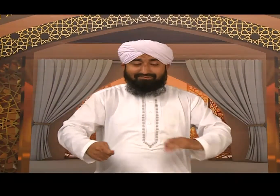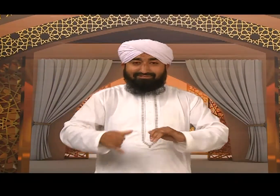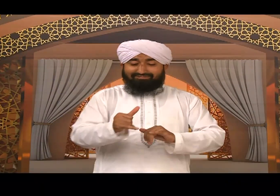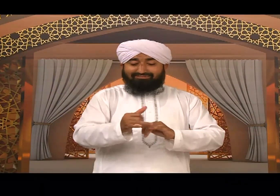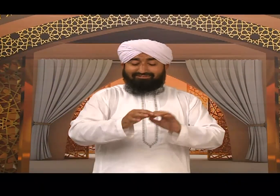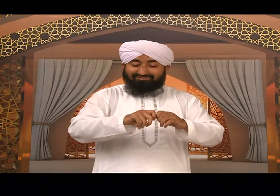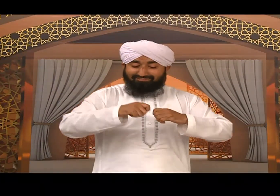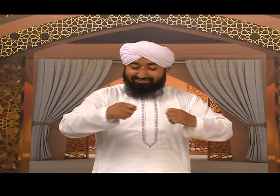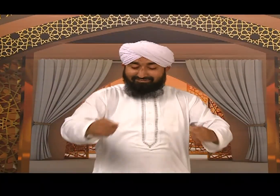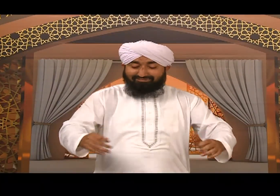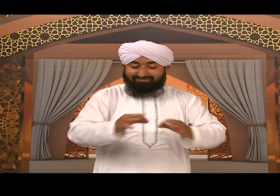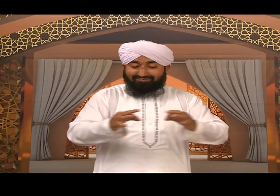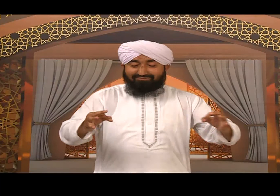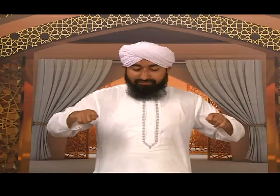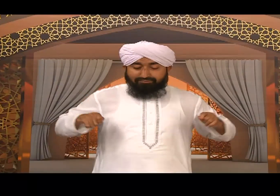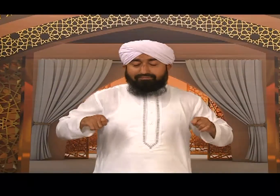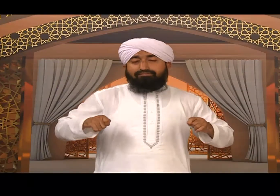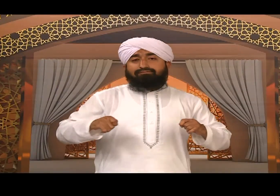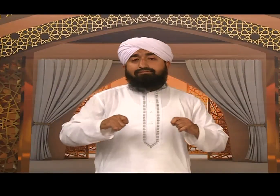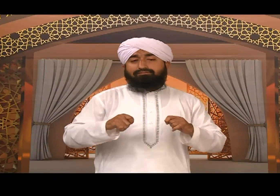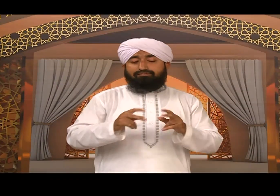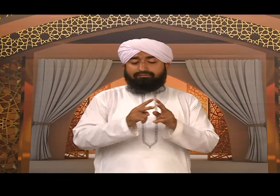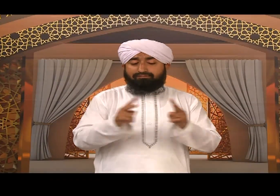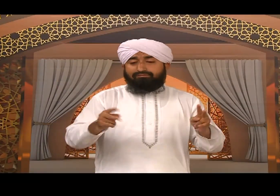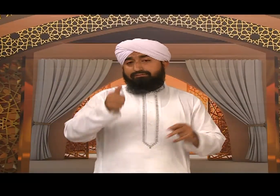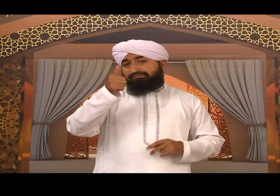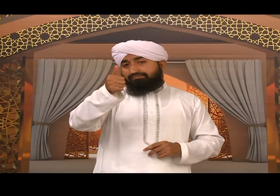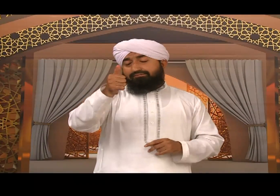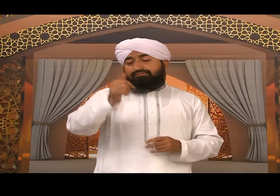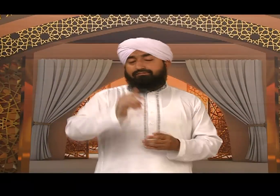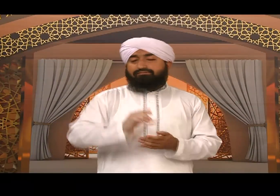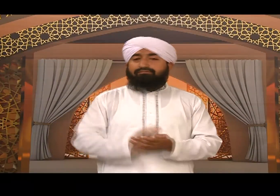کو کرتے کے دامن یا چادر وغیرہ کے ذریعے چھپائے رکھنا حیا کے قریب ہے۔